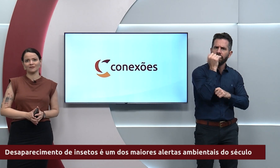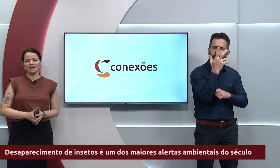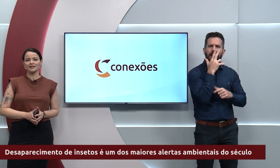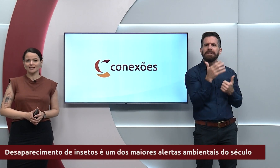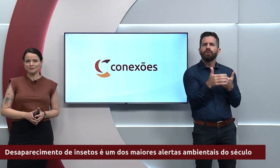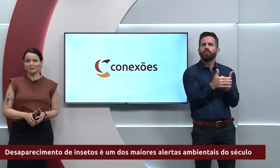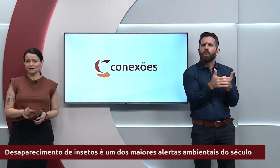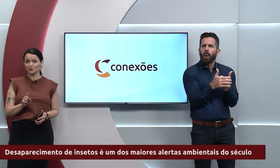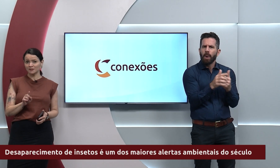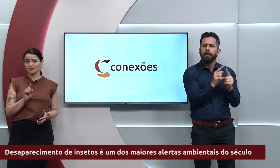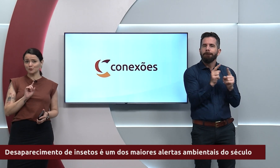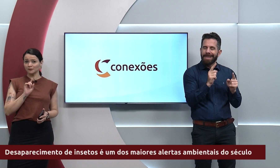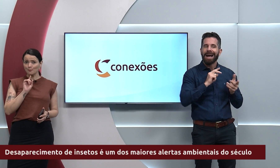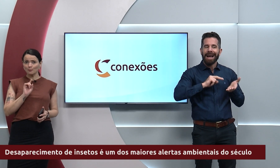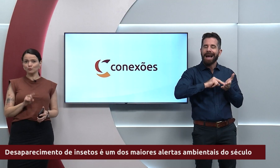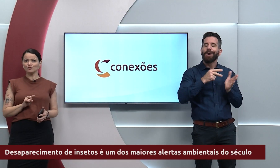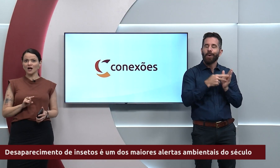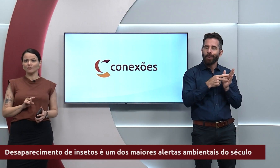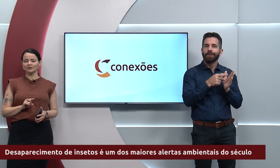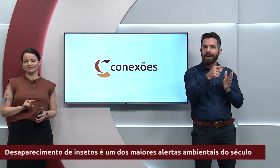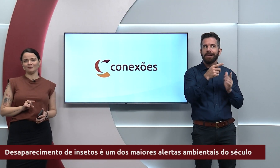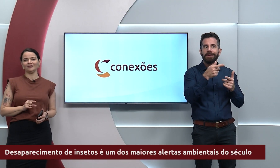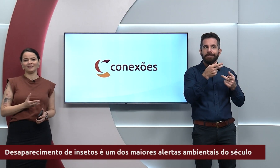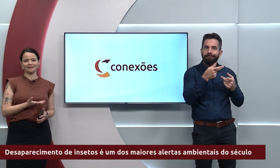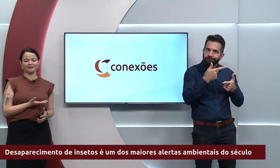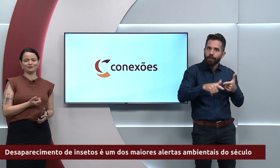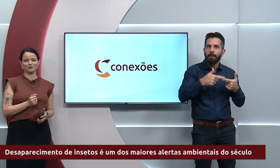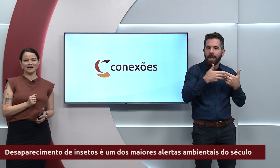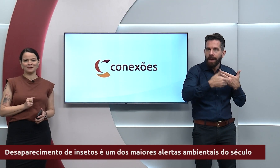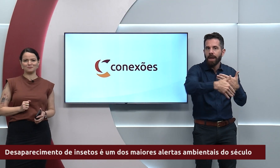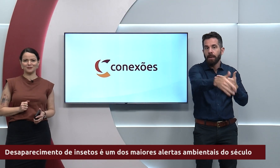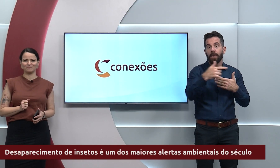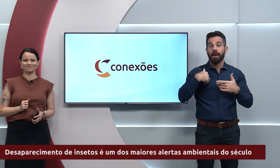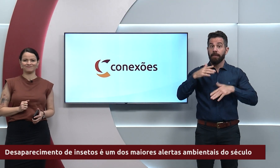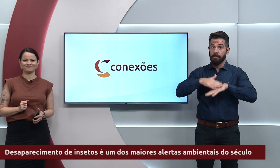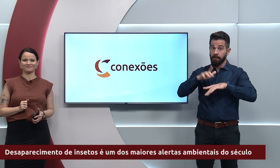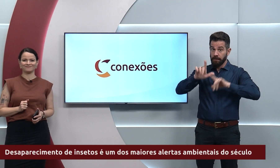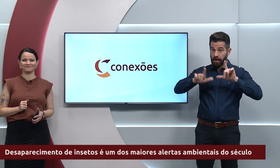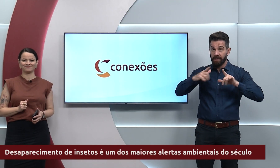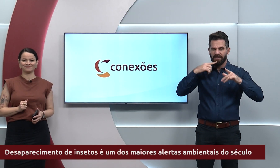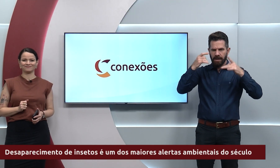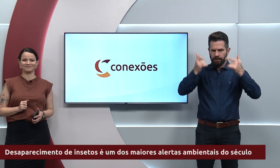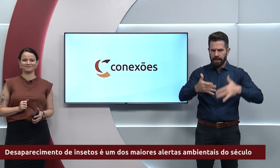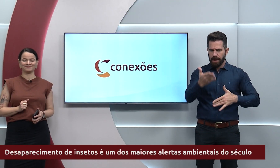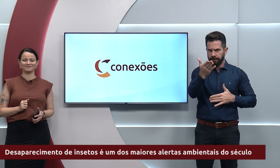definitivos. Saiba mais sobre esse problema mundial na matéria da TV Unicamp.